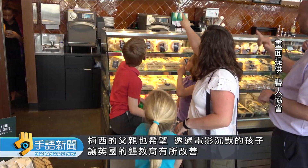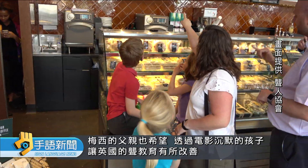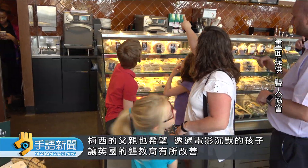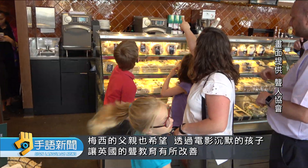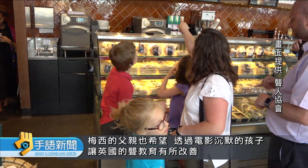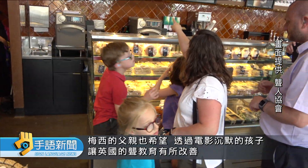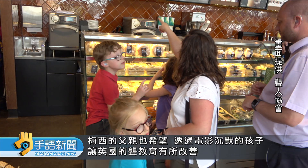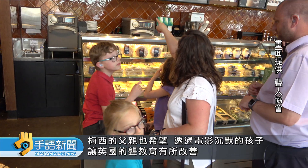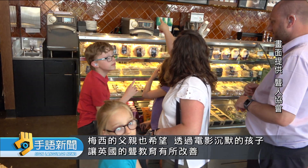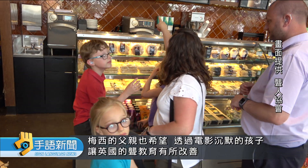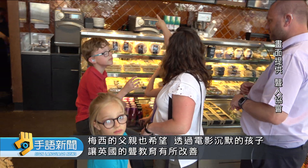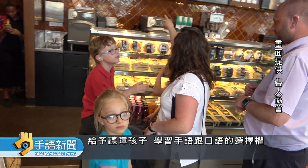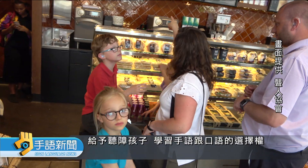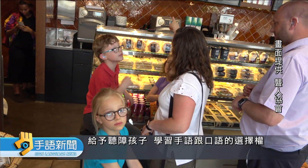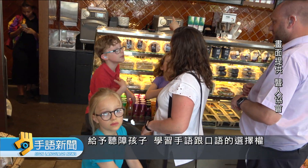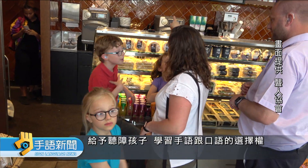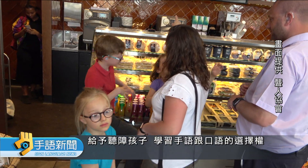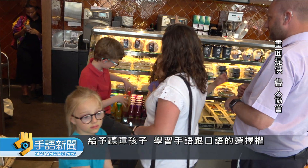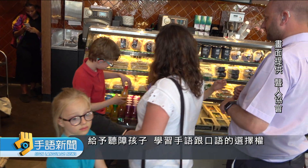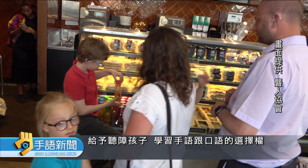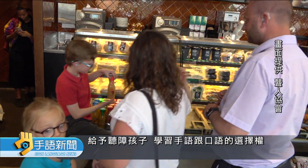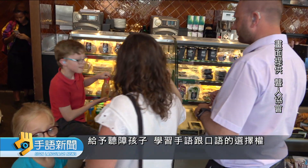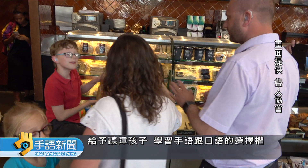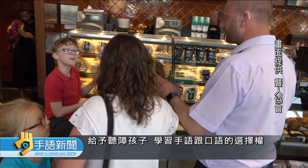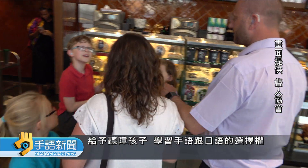善，给予听障孩子学习手语